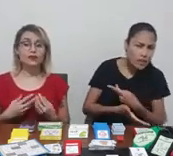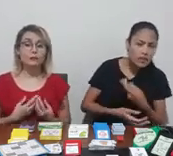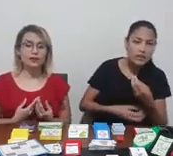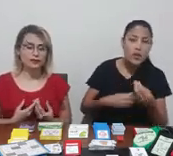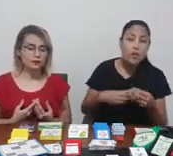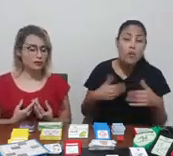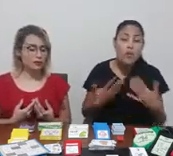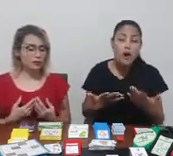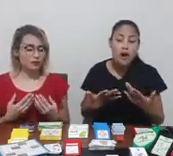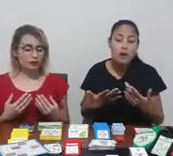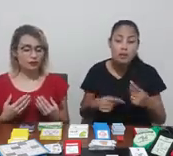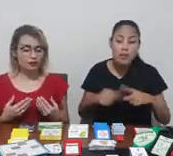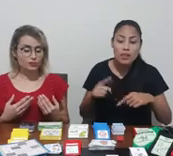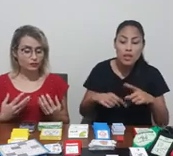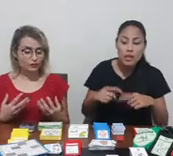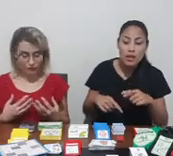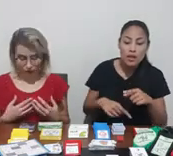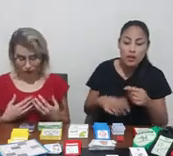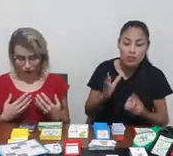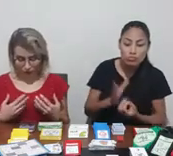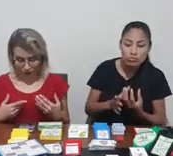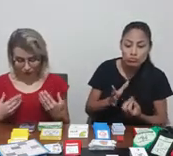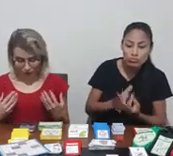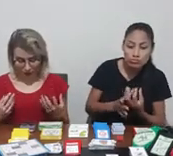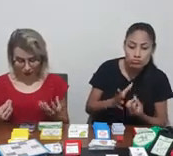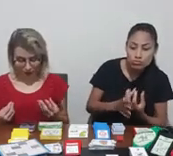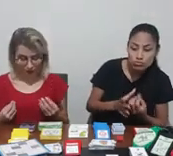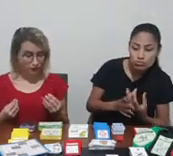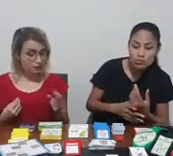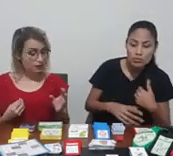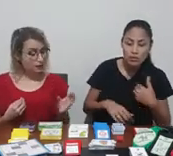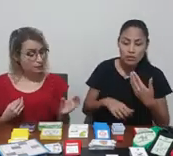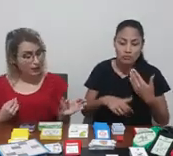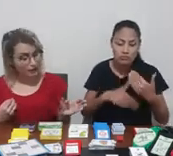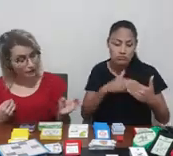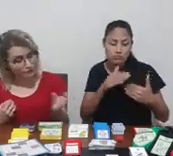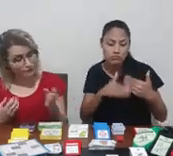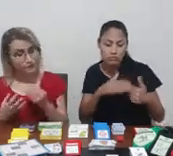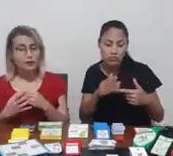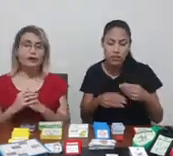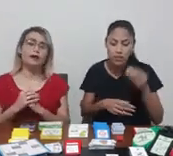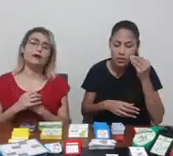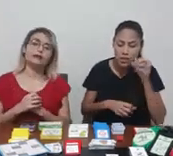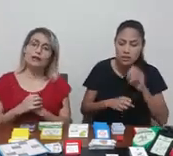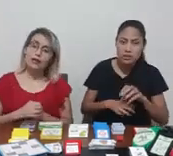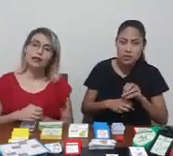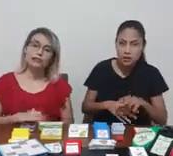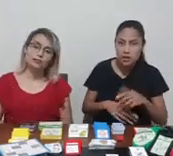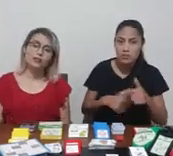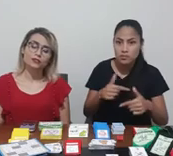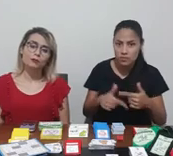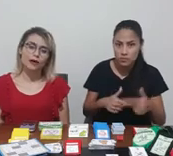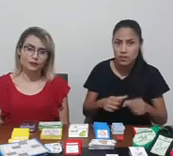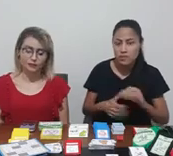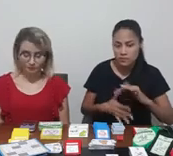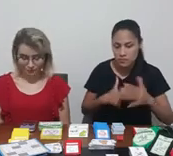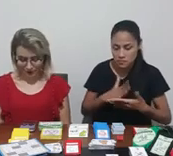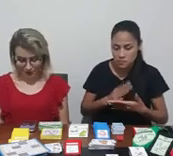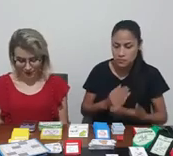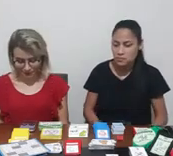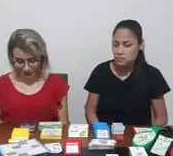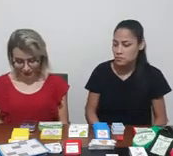as ferramentas, né, que eu desenvolvi no decorrer da minha prática para trabalhar na educação